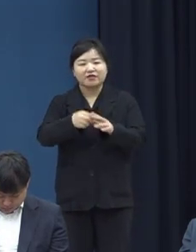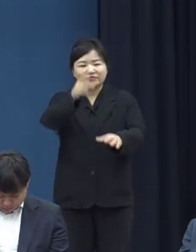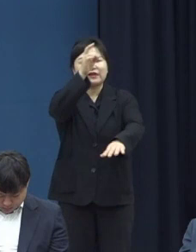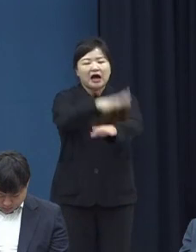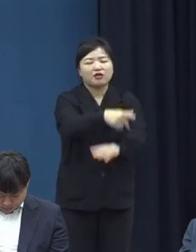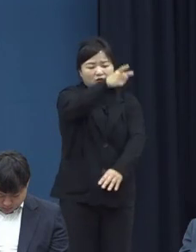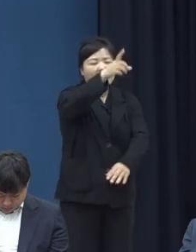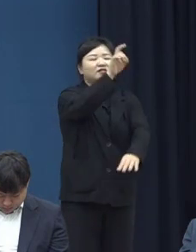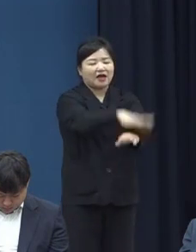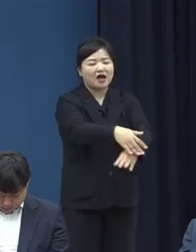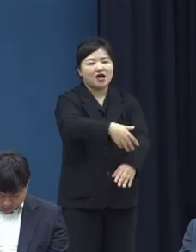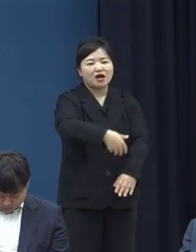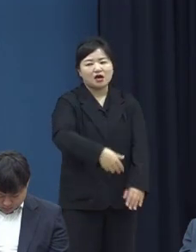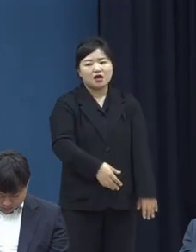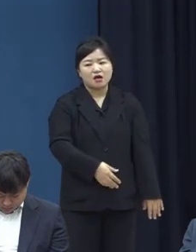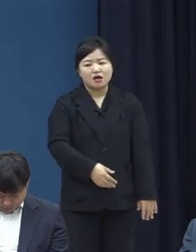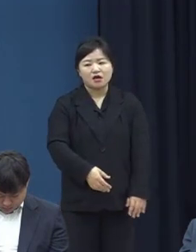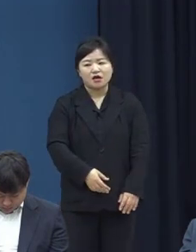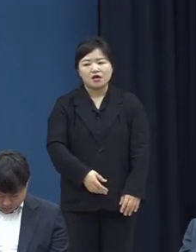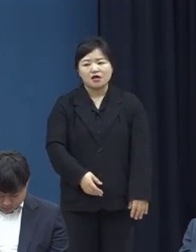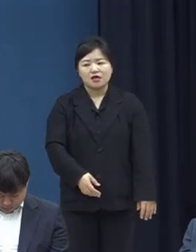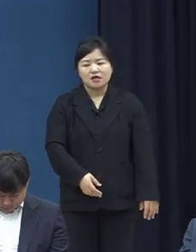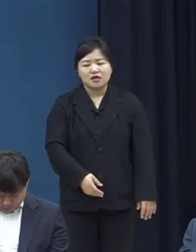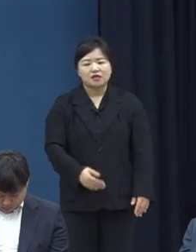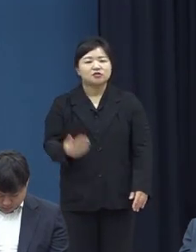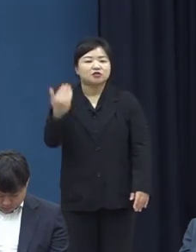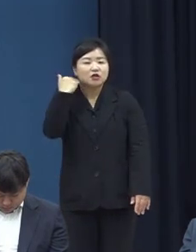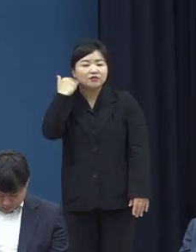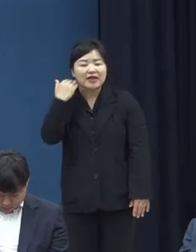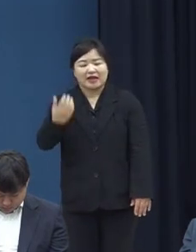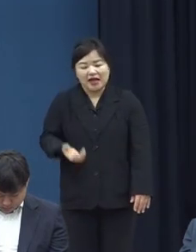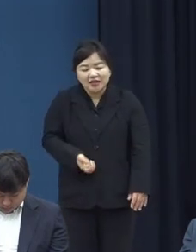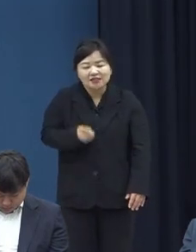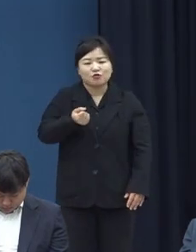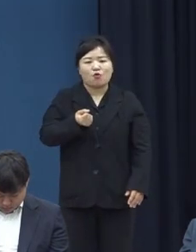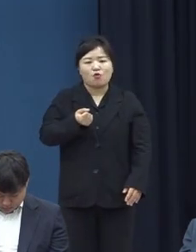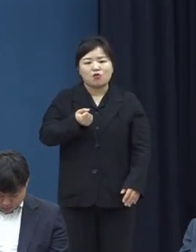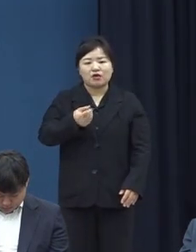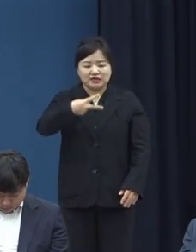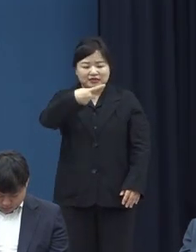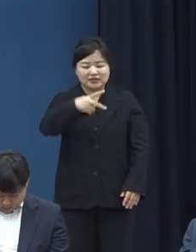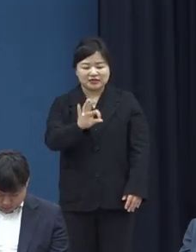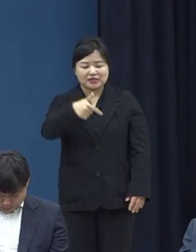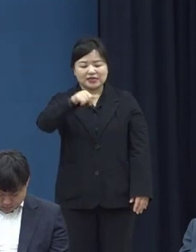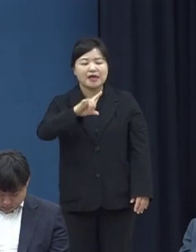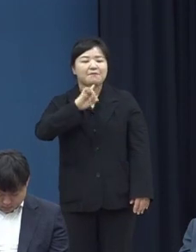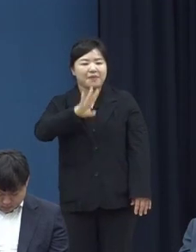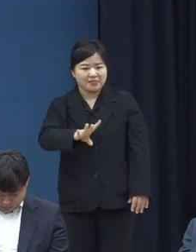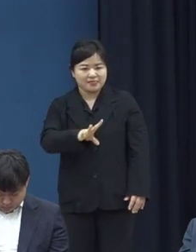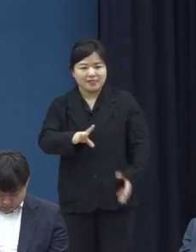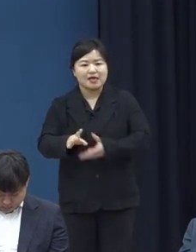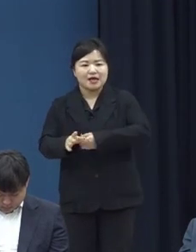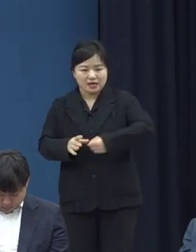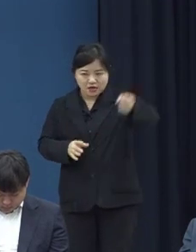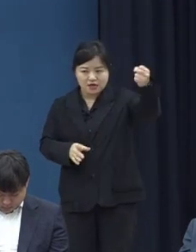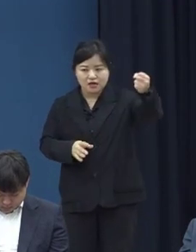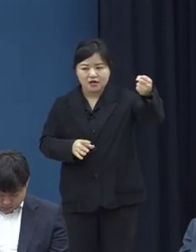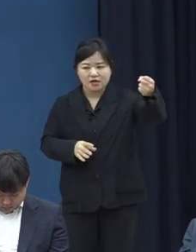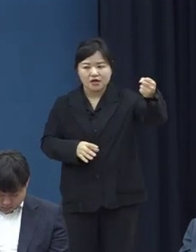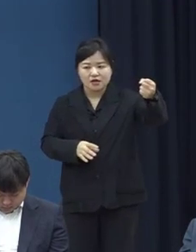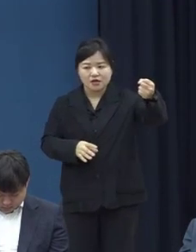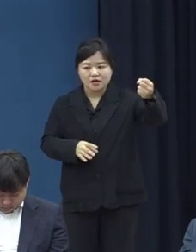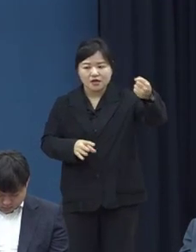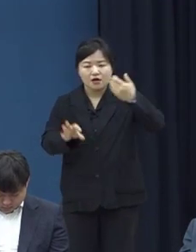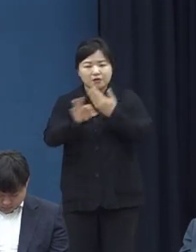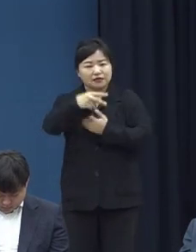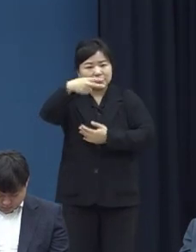사라. 사는 게 돈이 들어가는 게 아니잖아요. 전세를 그대로 안고 등기만 이전하는 거야. 그리고 그러면